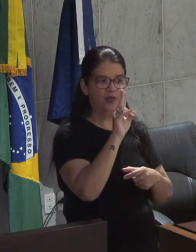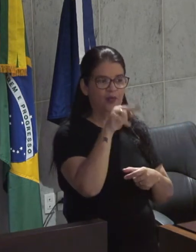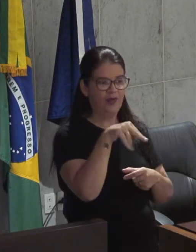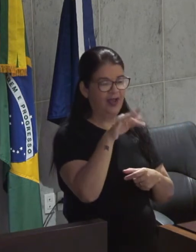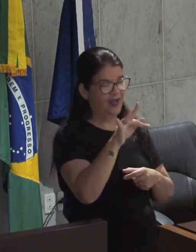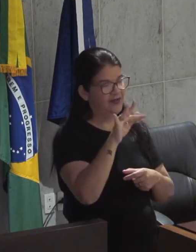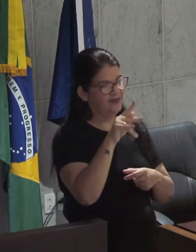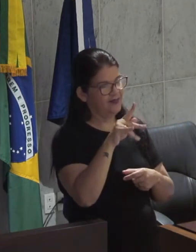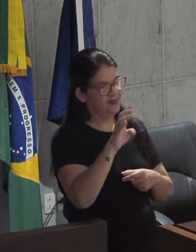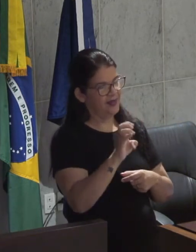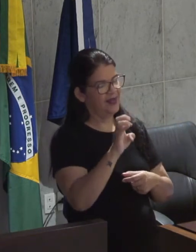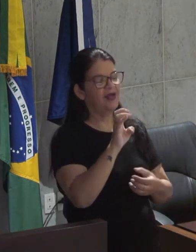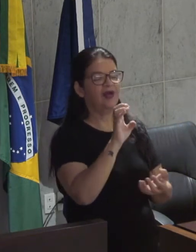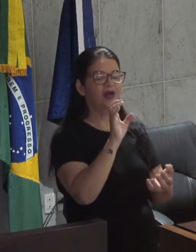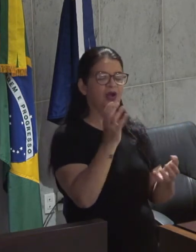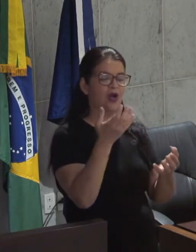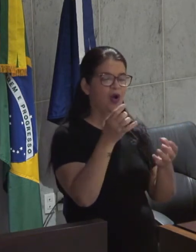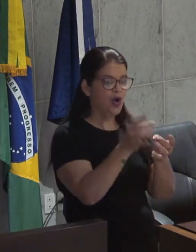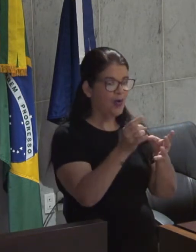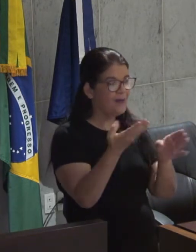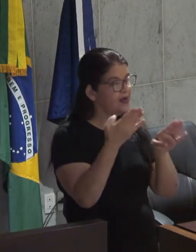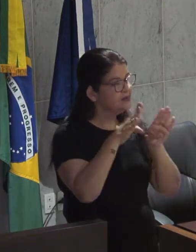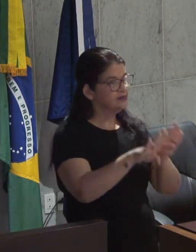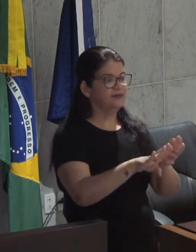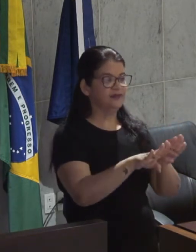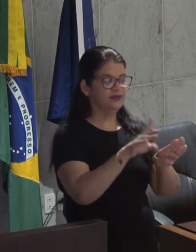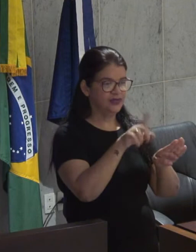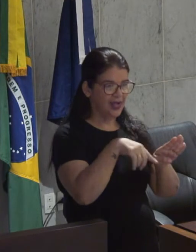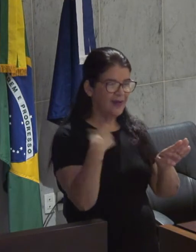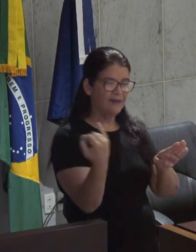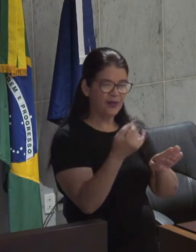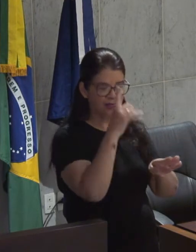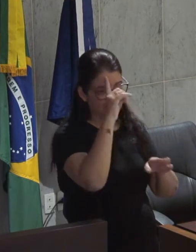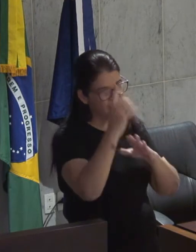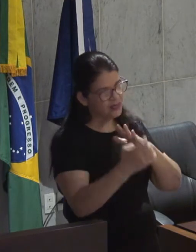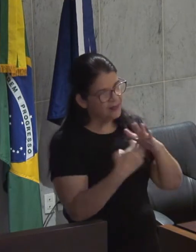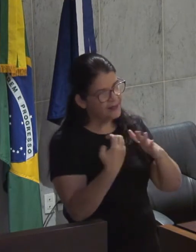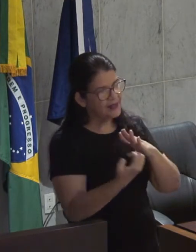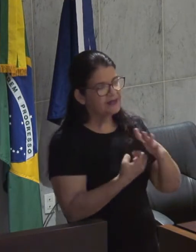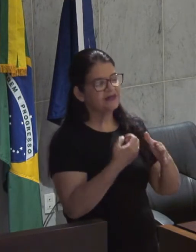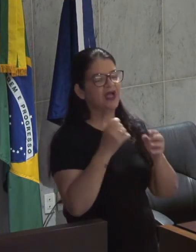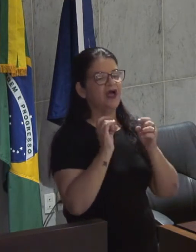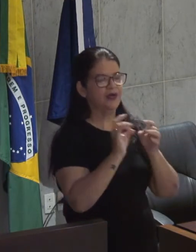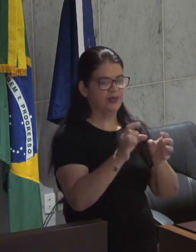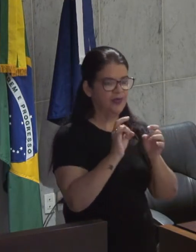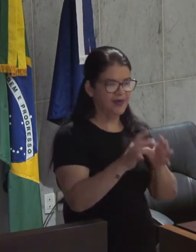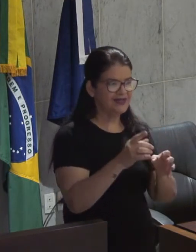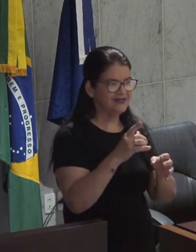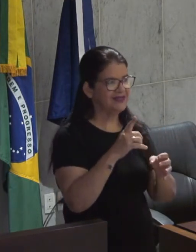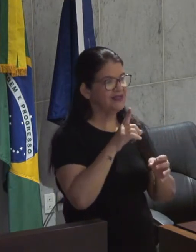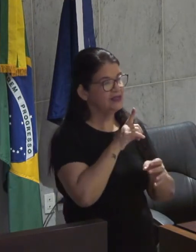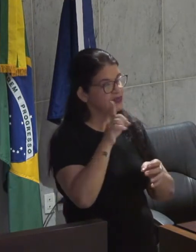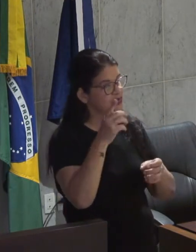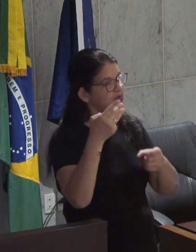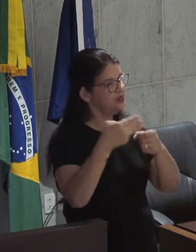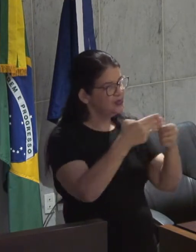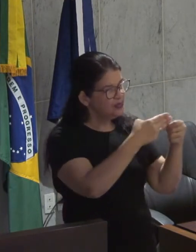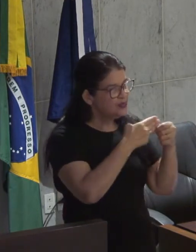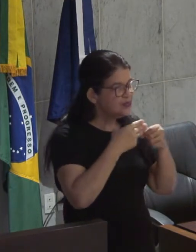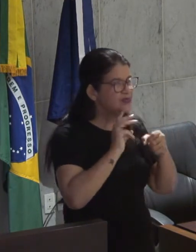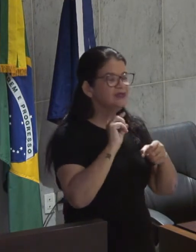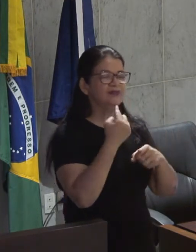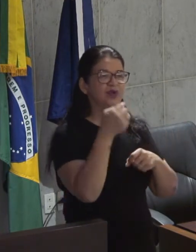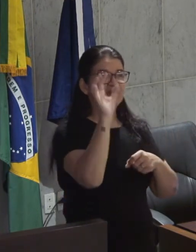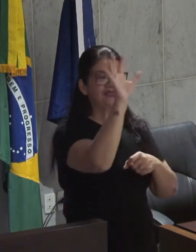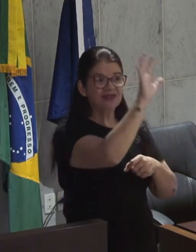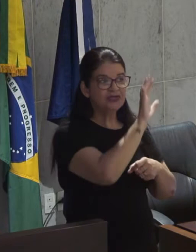fecham as suas portas. Então é importante o empresário, o comerciante, que estão lá no município, que estão nas nossas